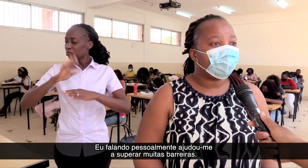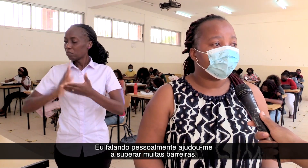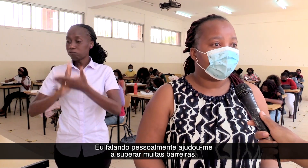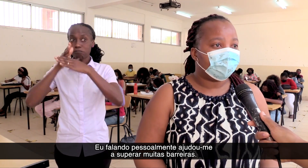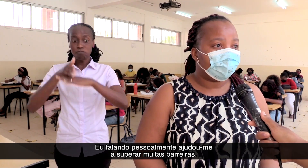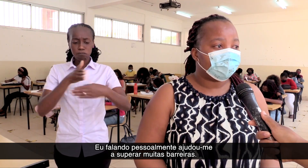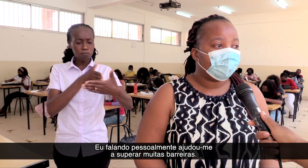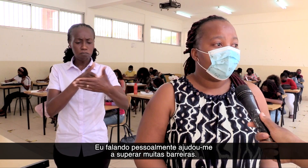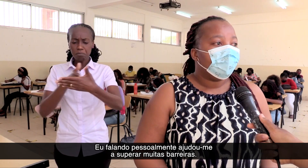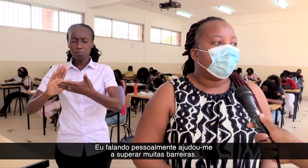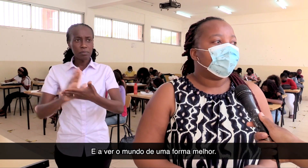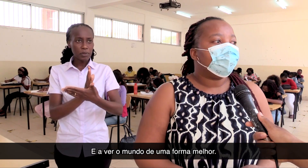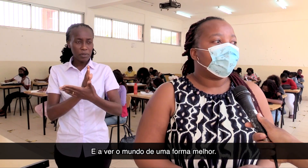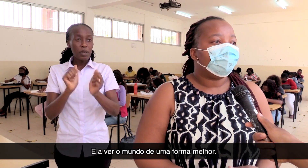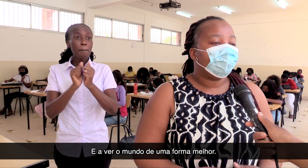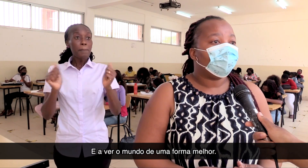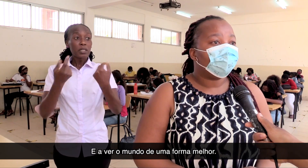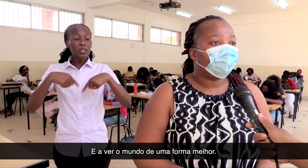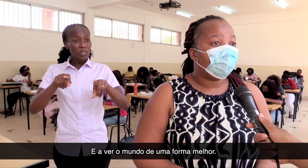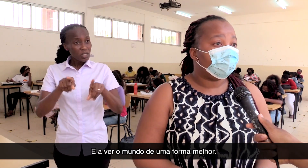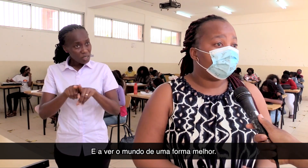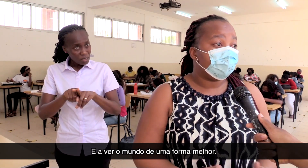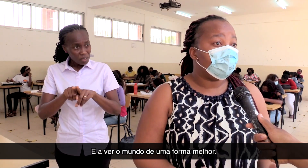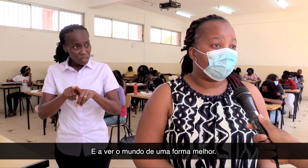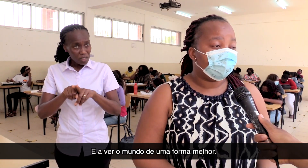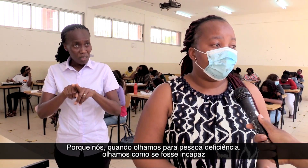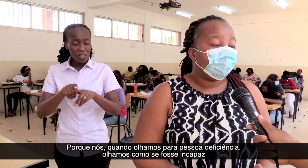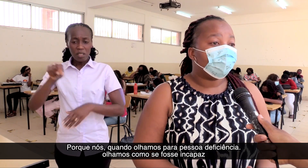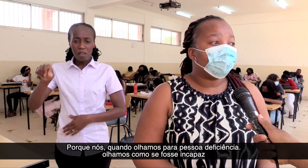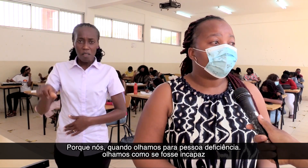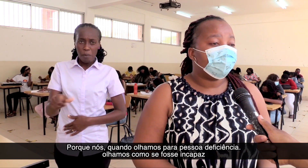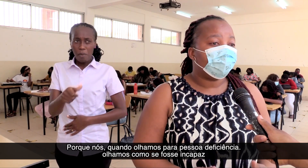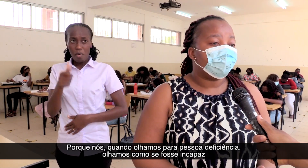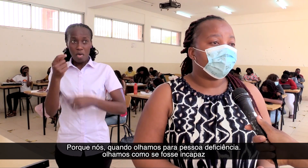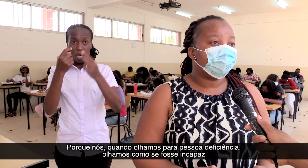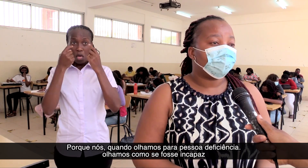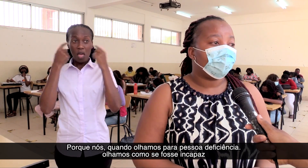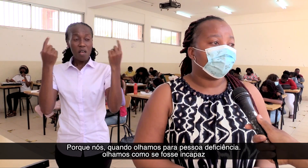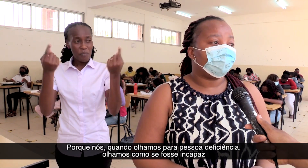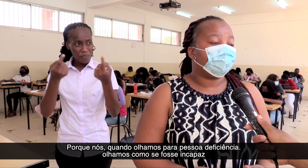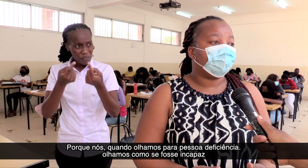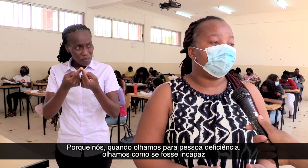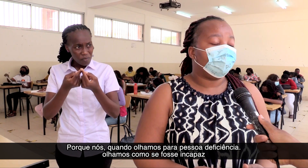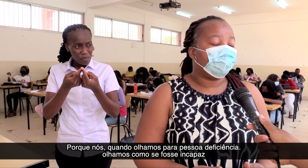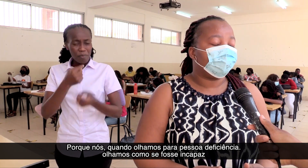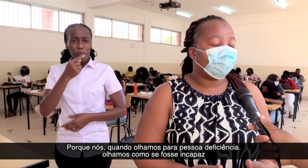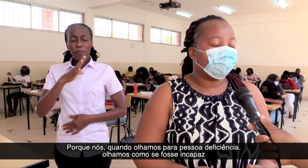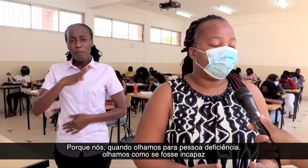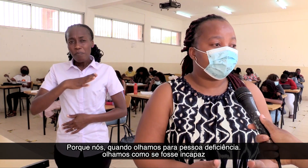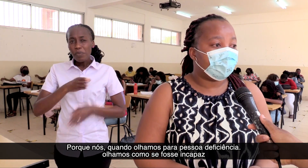muitas barreiras e a ver o mundo de uma forma melhor. Porque nós, quando olhamos para a pessoa com